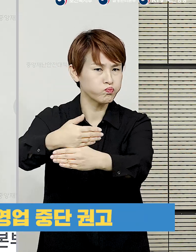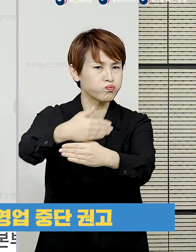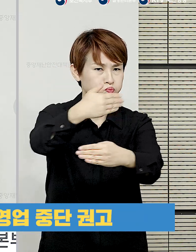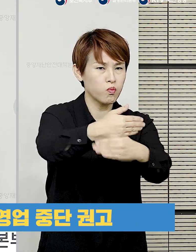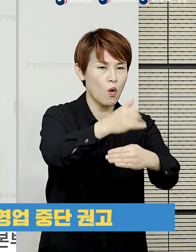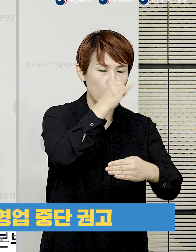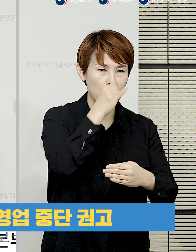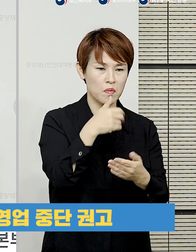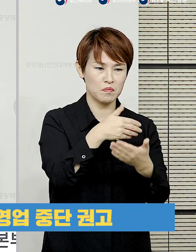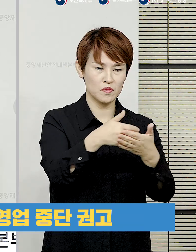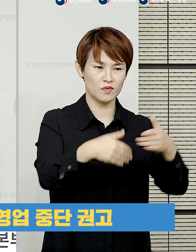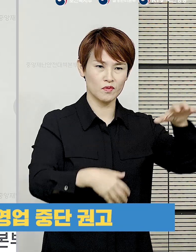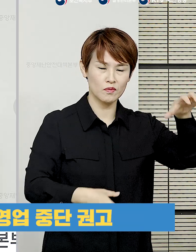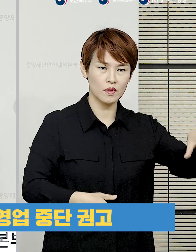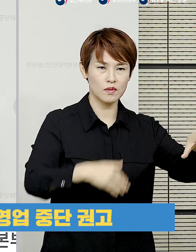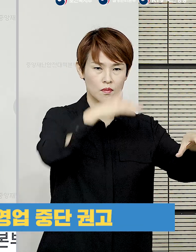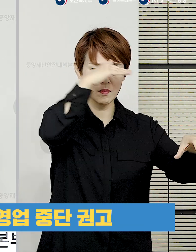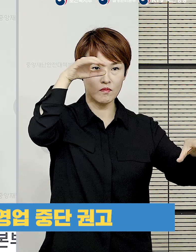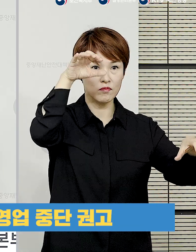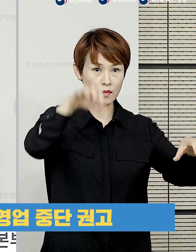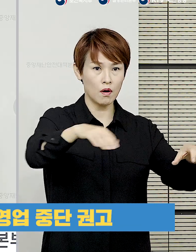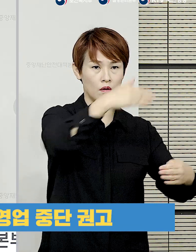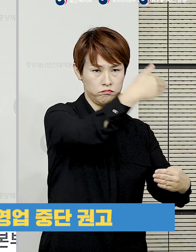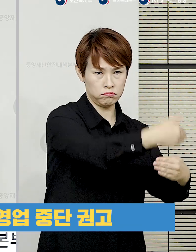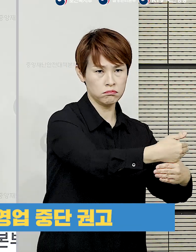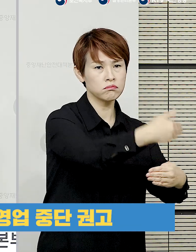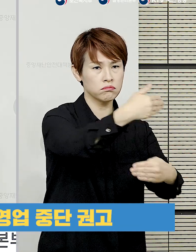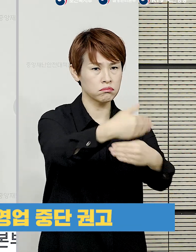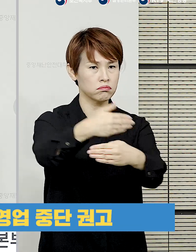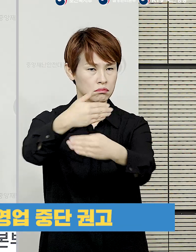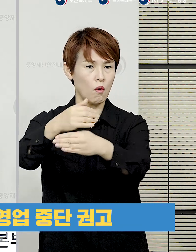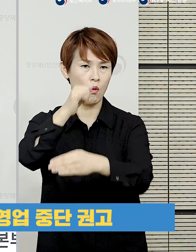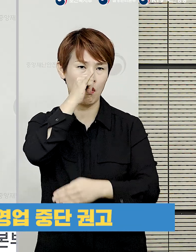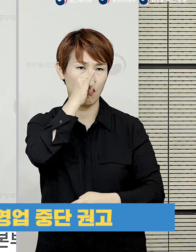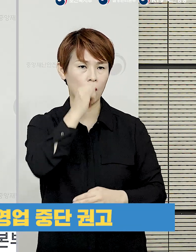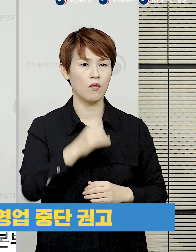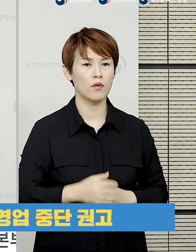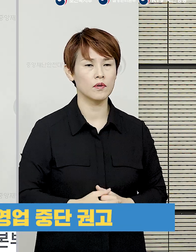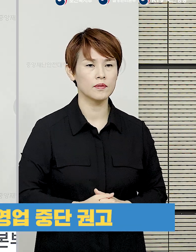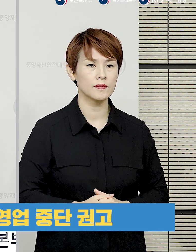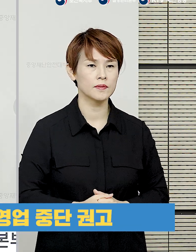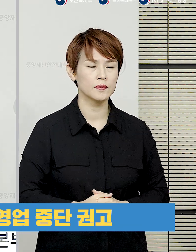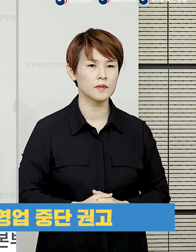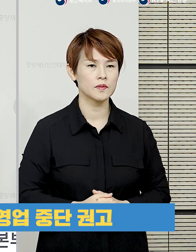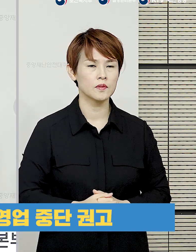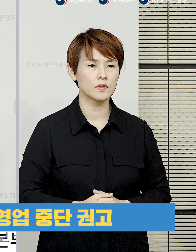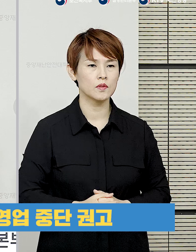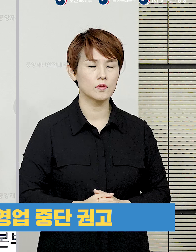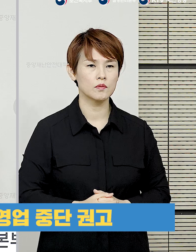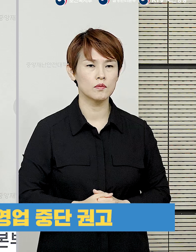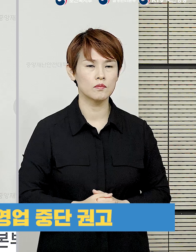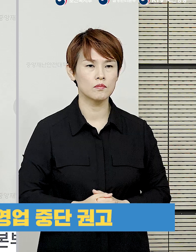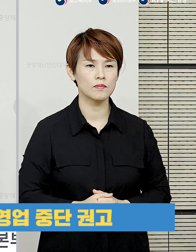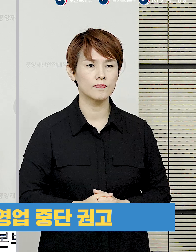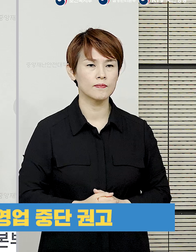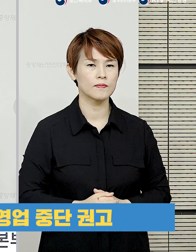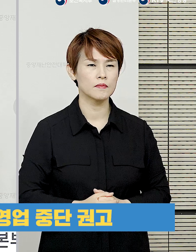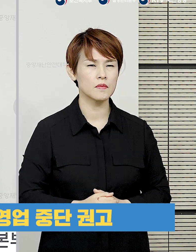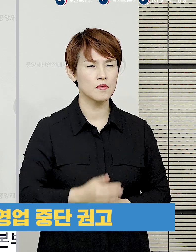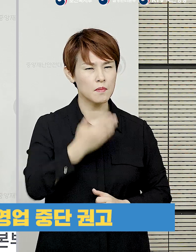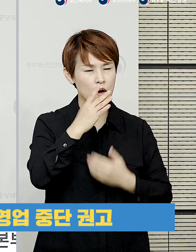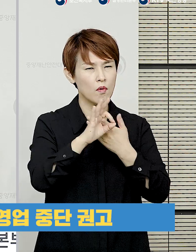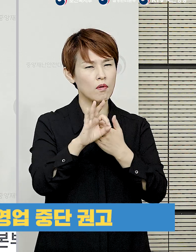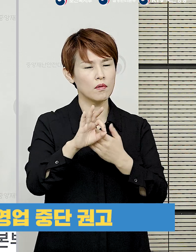예를 들면 미술관이나 박물관 이런 것들의 공공시설들도 전부 문을 닫고 있는 중이고 또 하나 민간 부분에서도